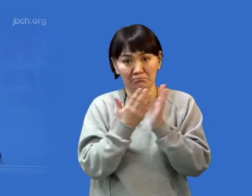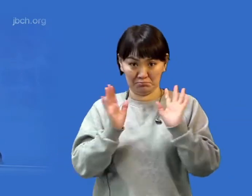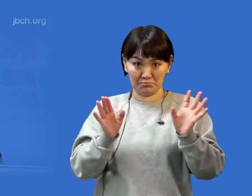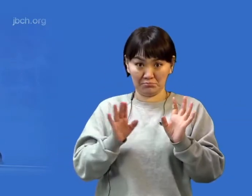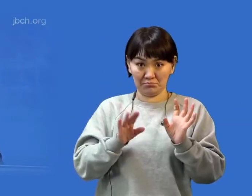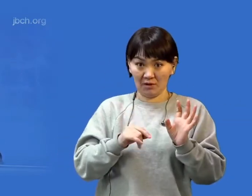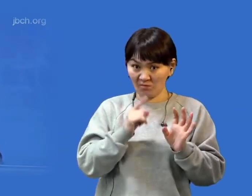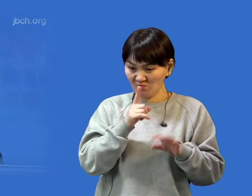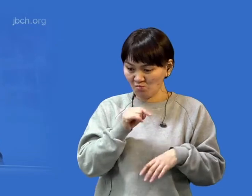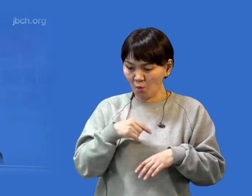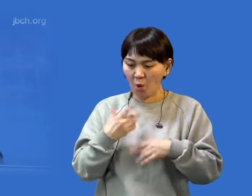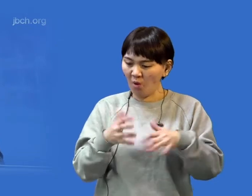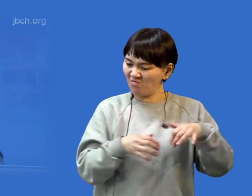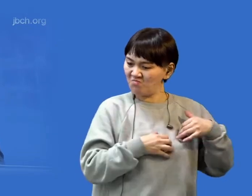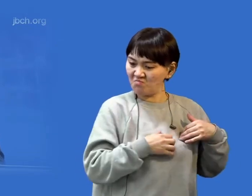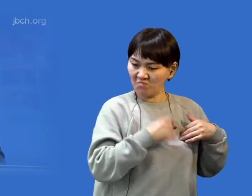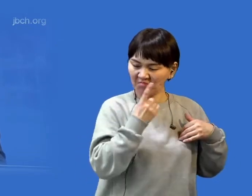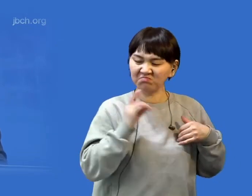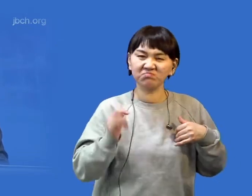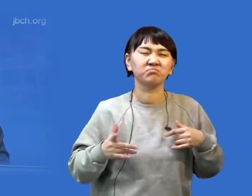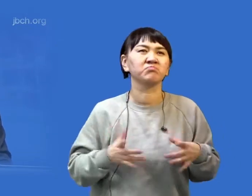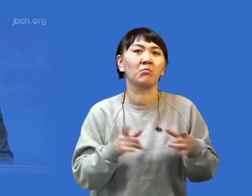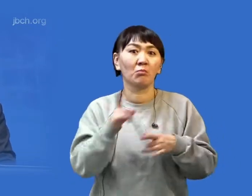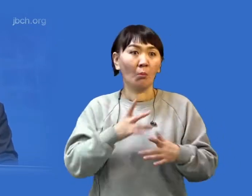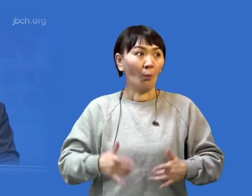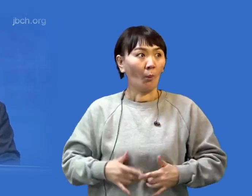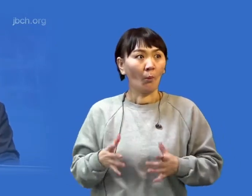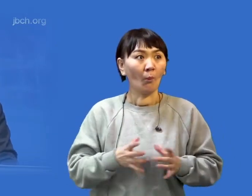өгүүлэх гэж тэдэг өдрөдөө чөөл гэж тэ.